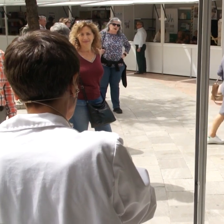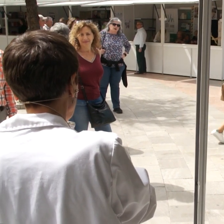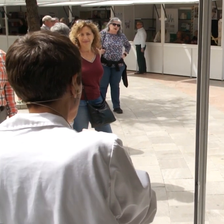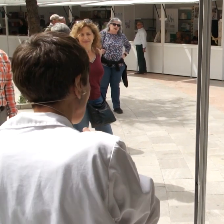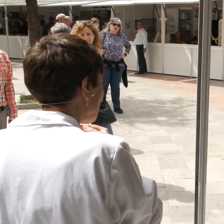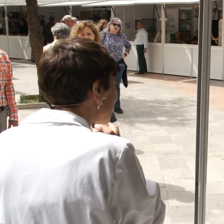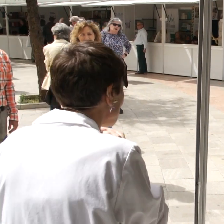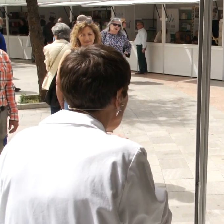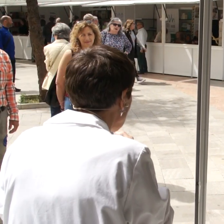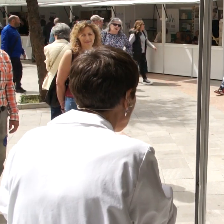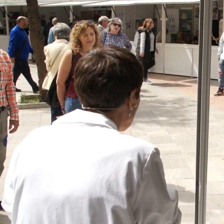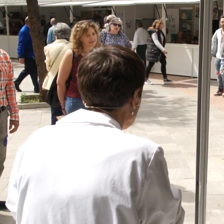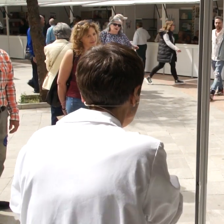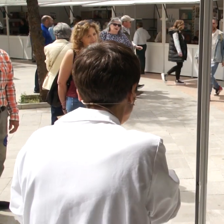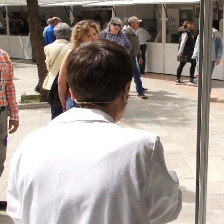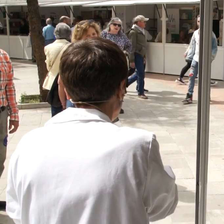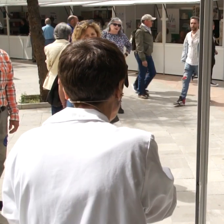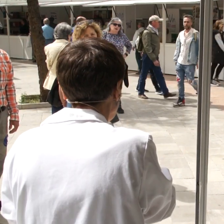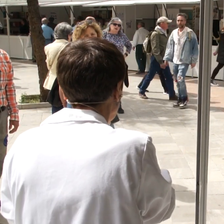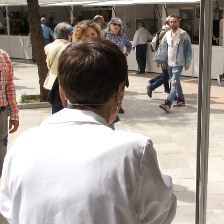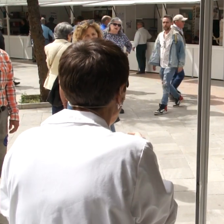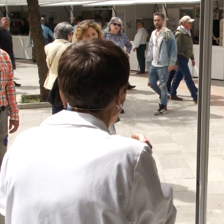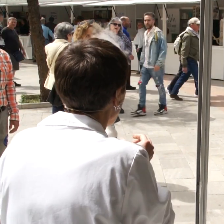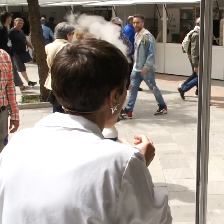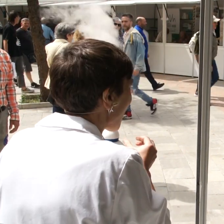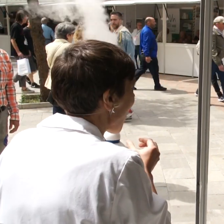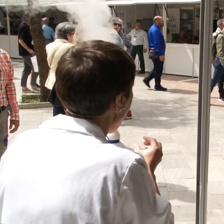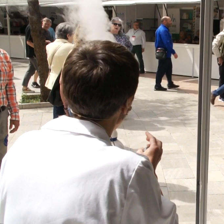¿No sale? Ya sí oye. Ya sí oye.